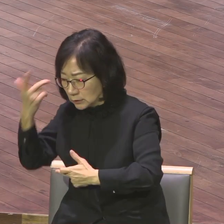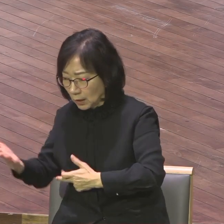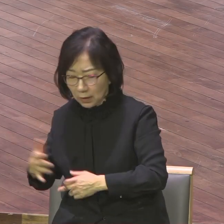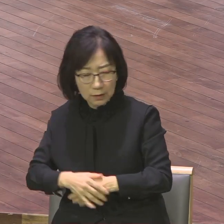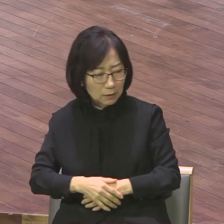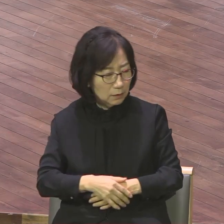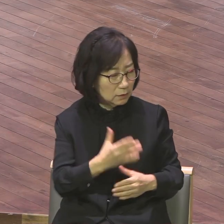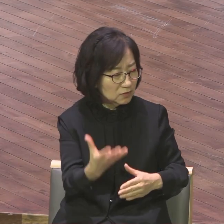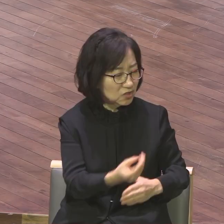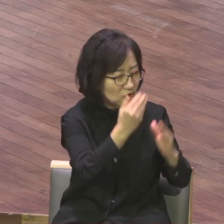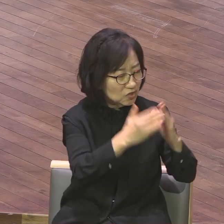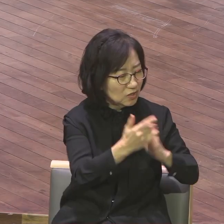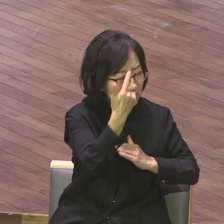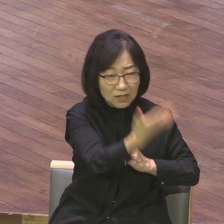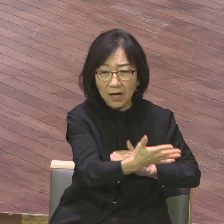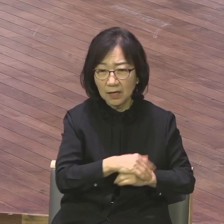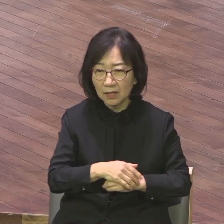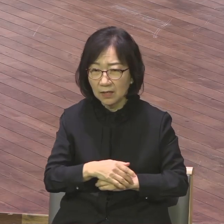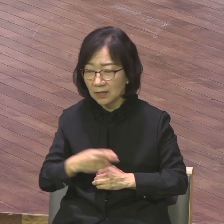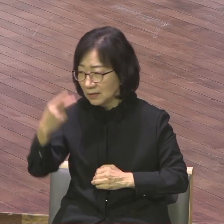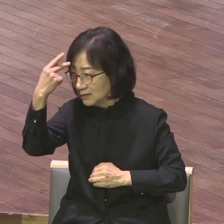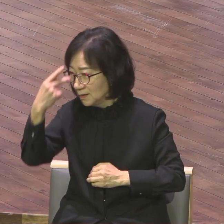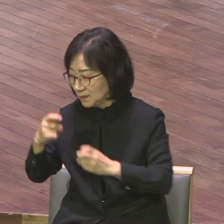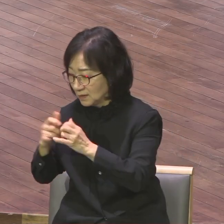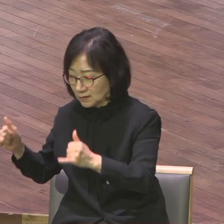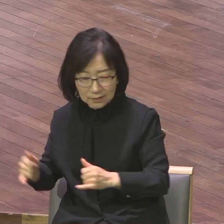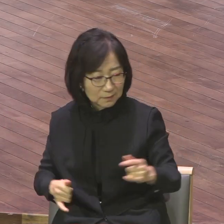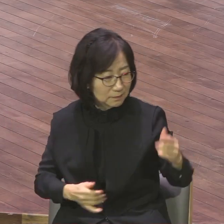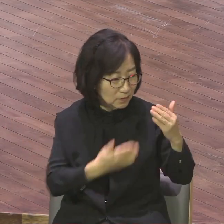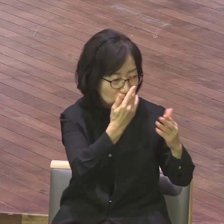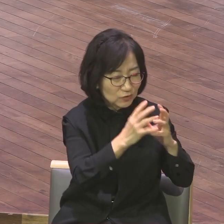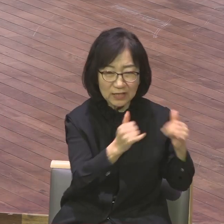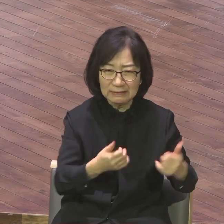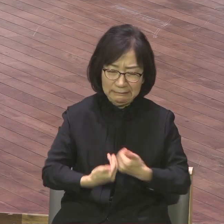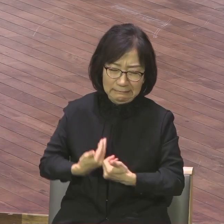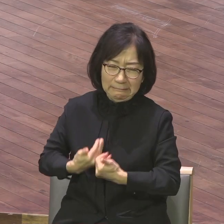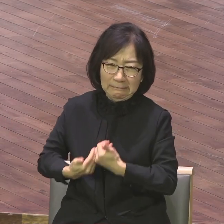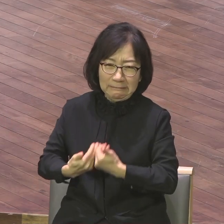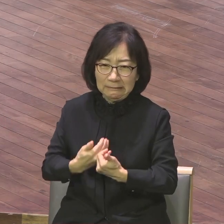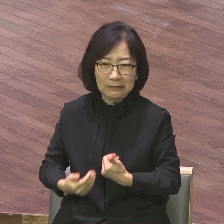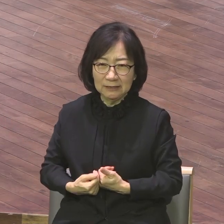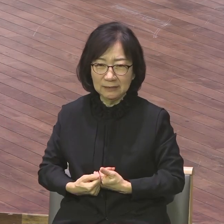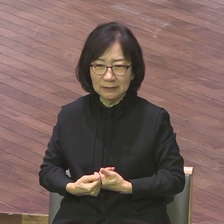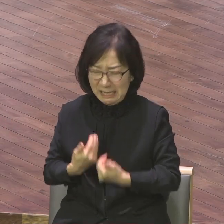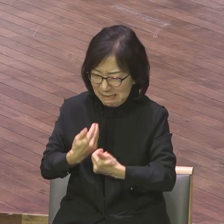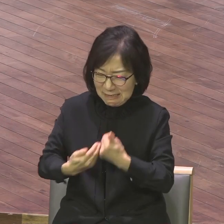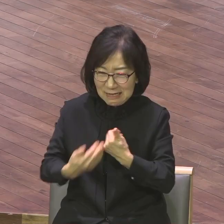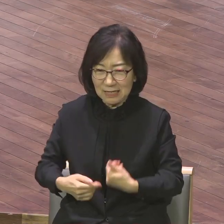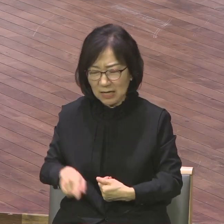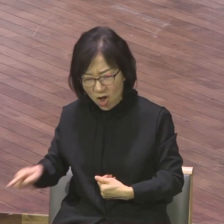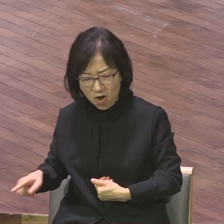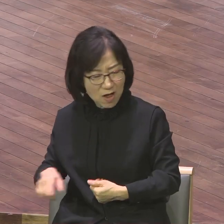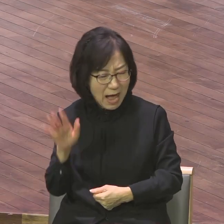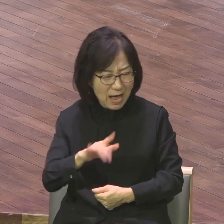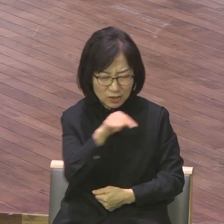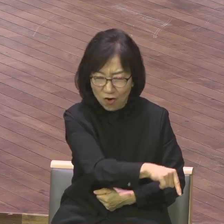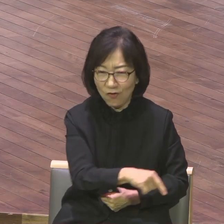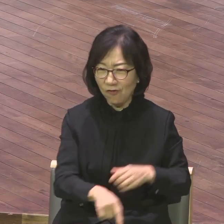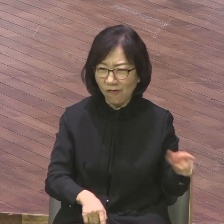유대인들과 사마리아인들 사이에 계속해서 주장되었던 심각한 갈등 소재 중에